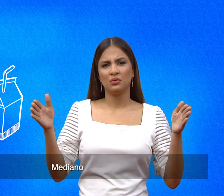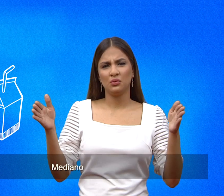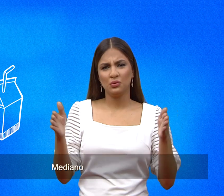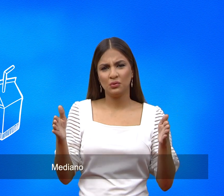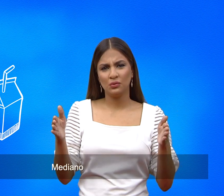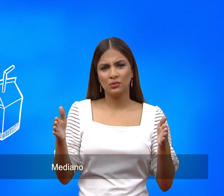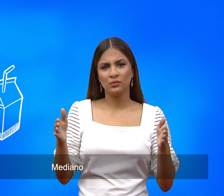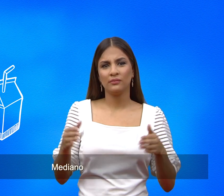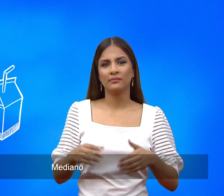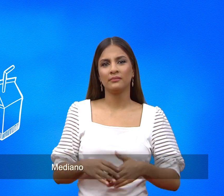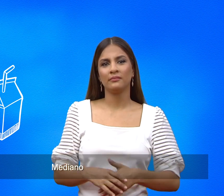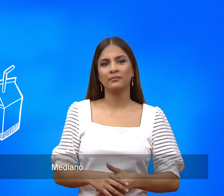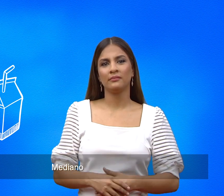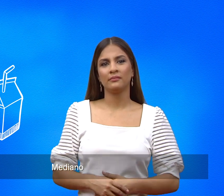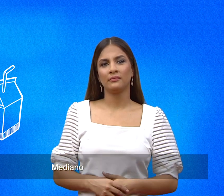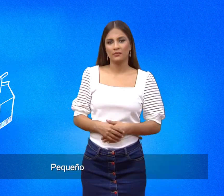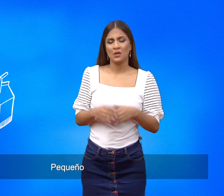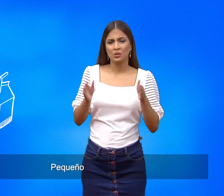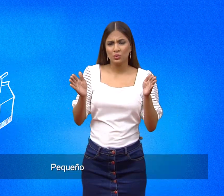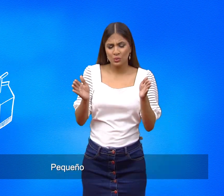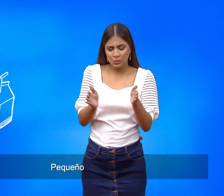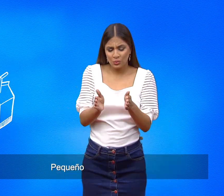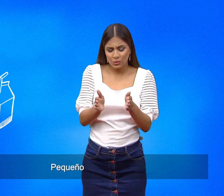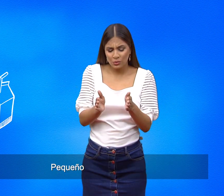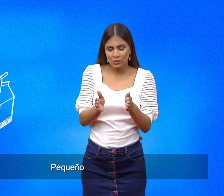mediano pequeño